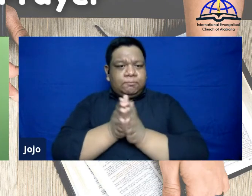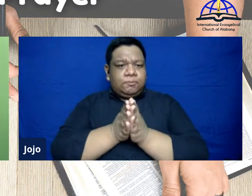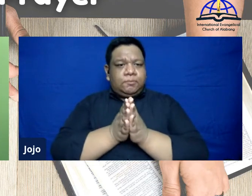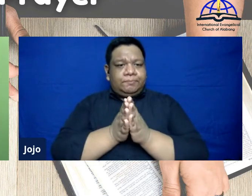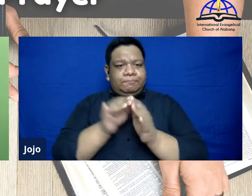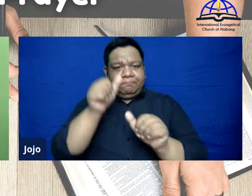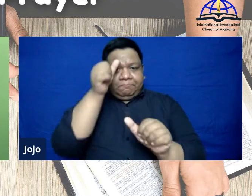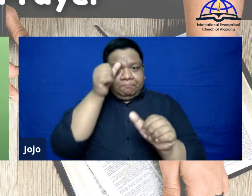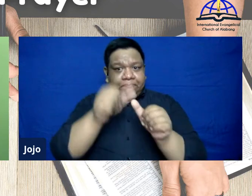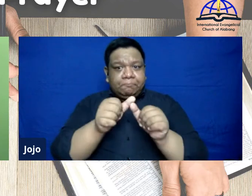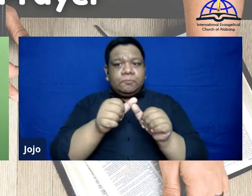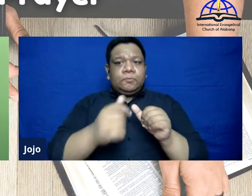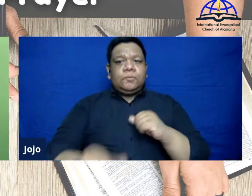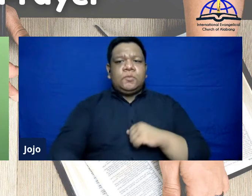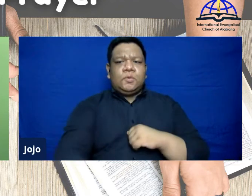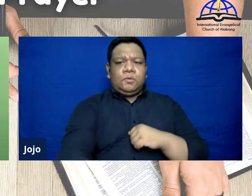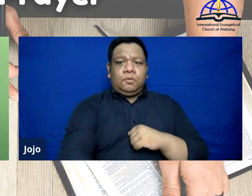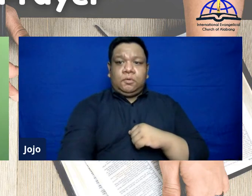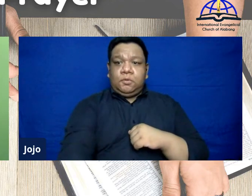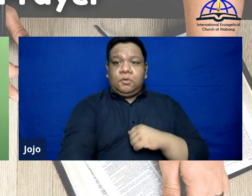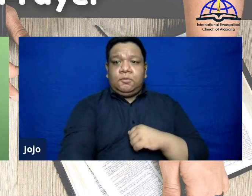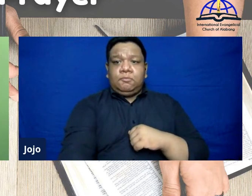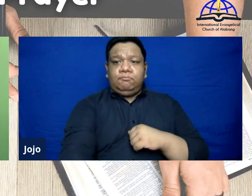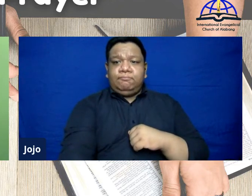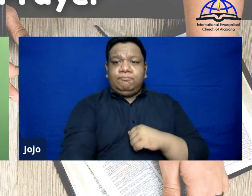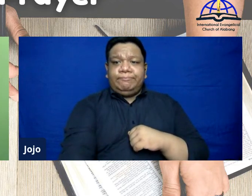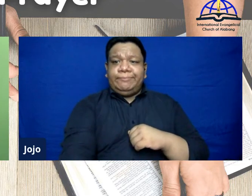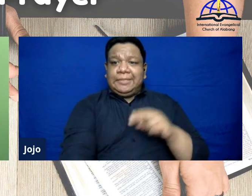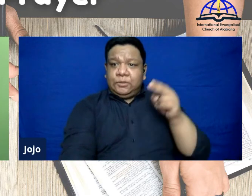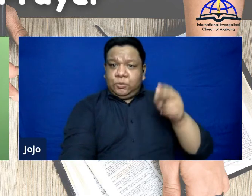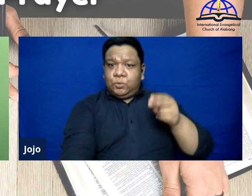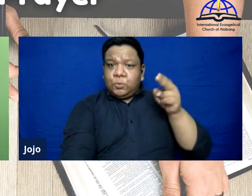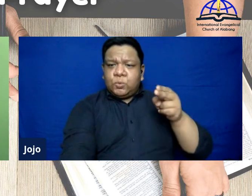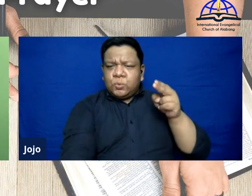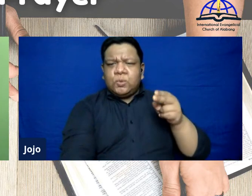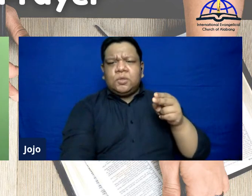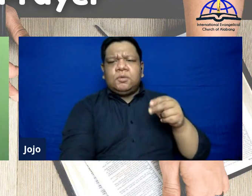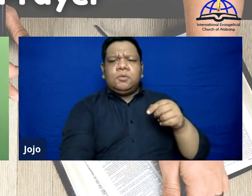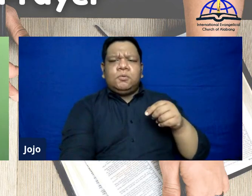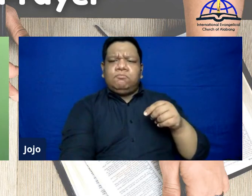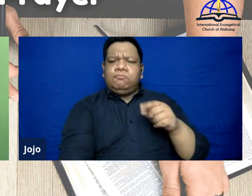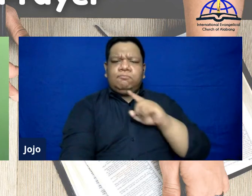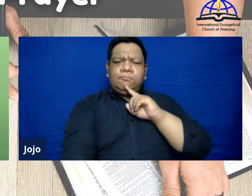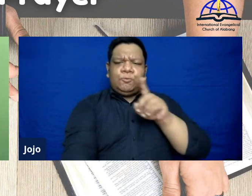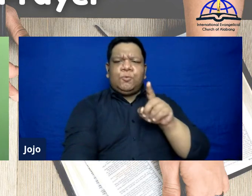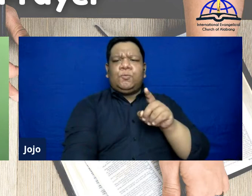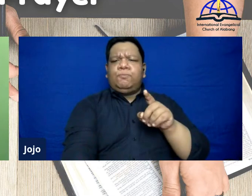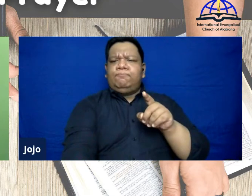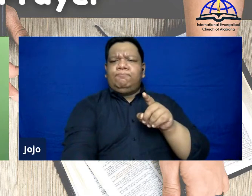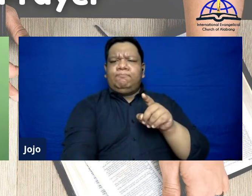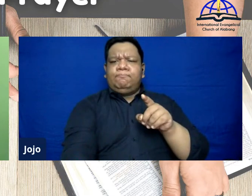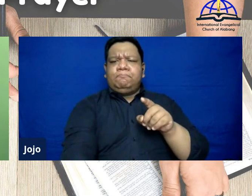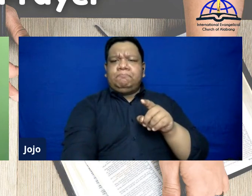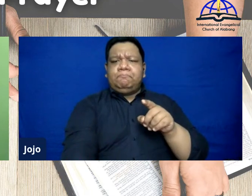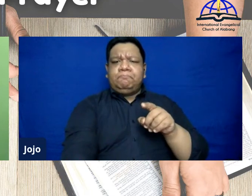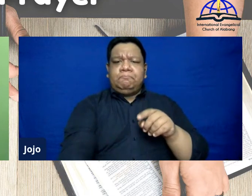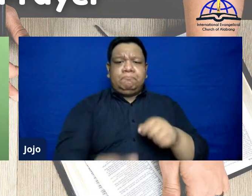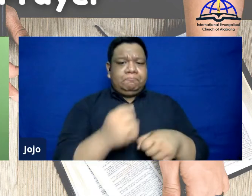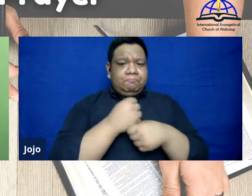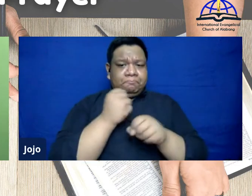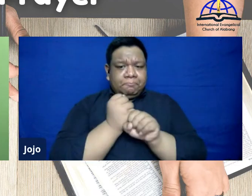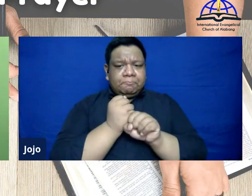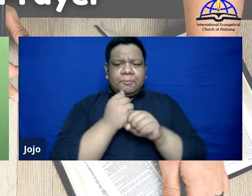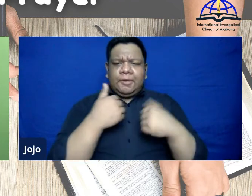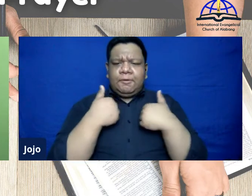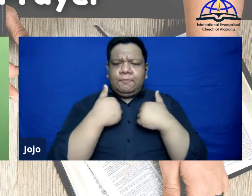yun. Ang ating nakaraan ay may mga bagay tayong ginagawa na talagang we're very passionate. Minsan nga lang ay may